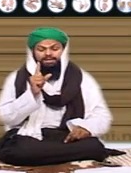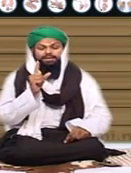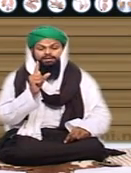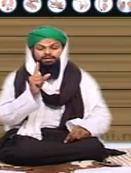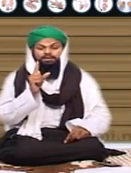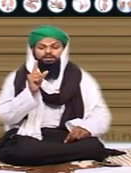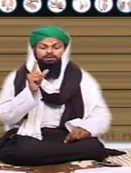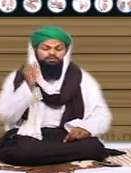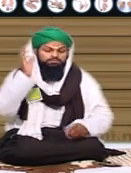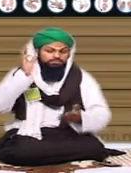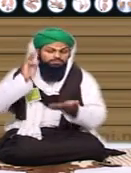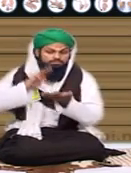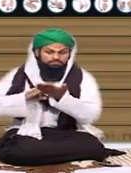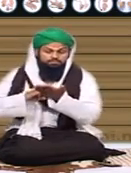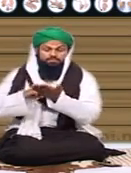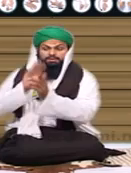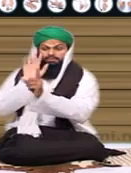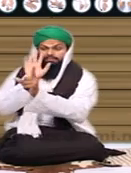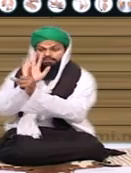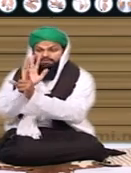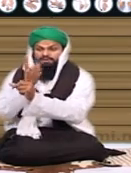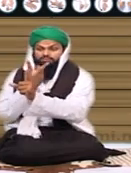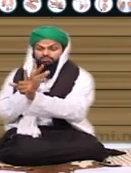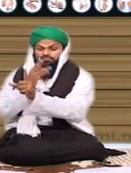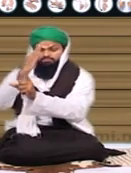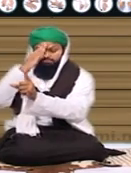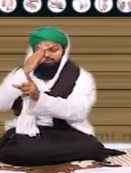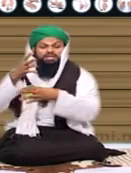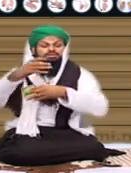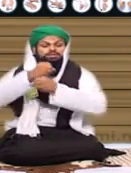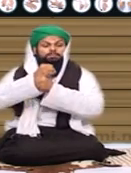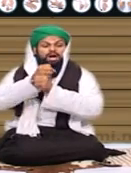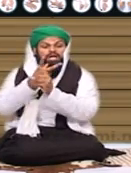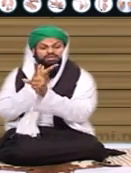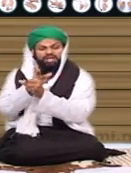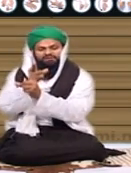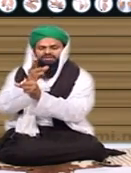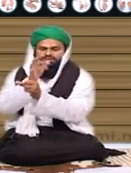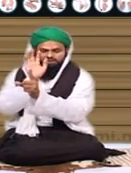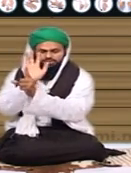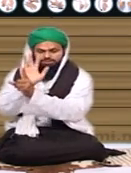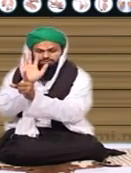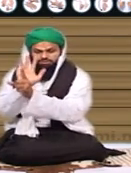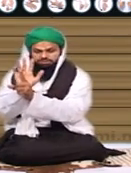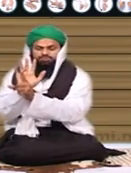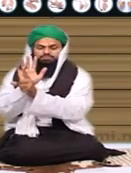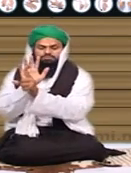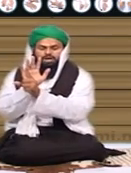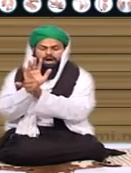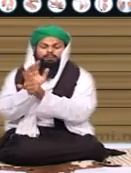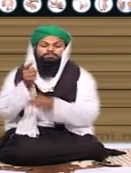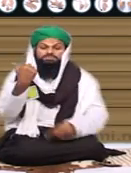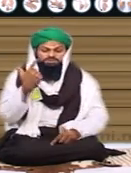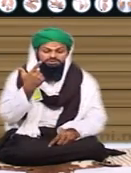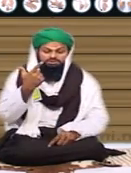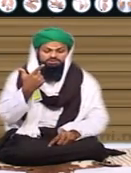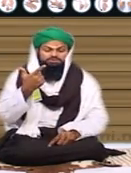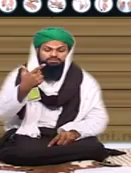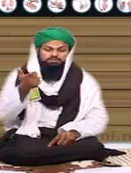ایک اسلامی بھائی کو اجتماع کی دعوت ضرور دیا کریں. بھائی آپ پورے ہفتے میں اگر 7 اسلامی